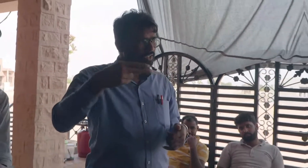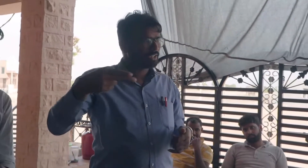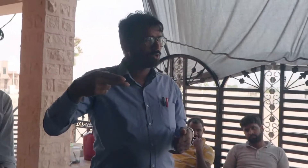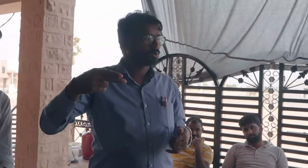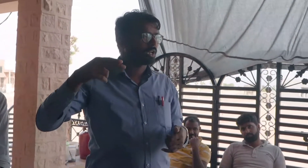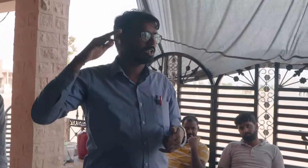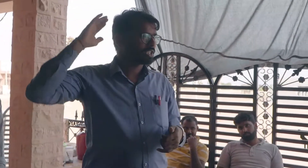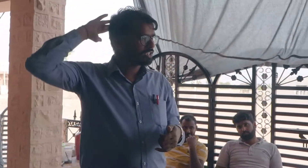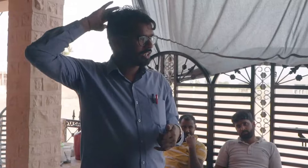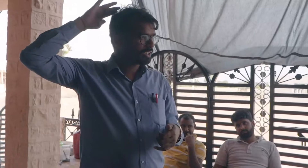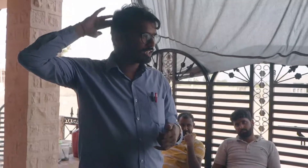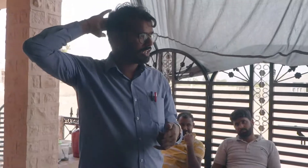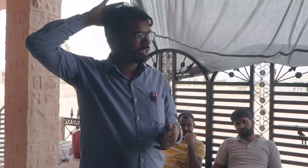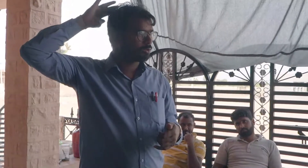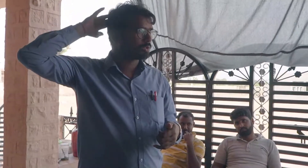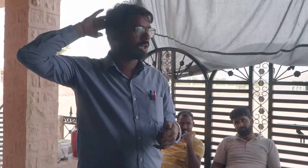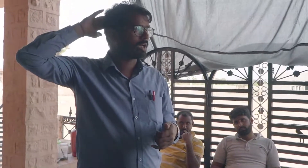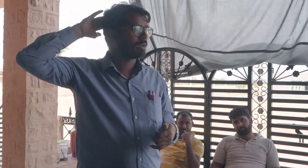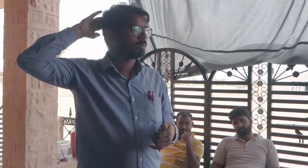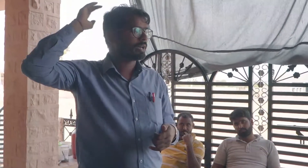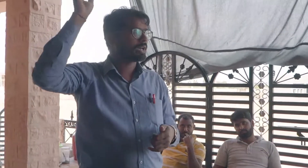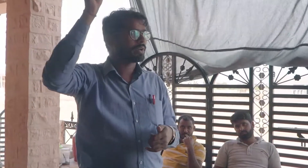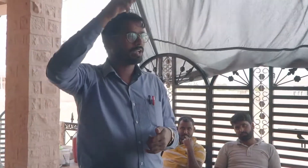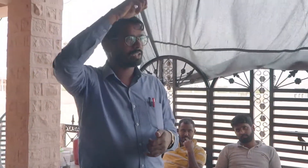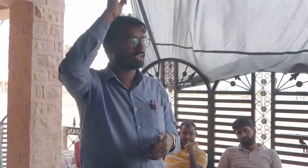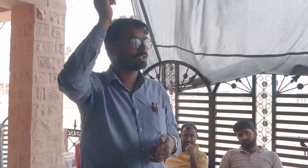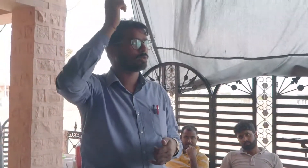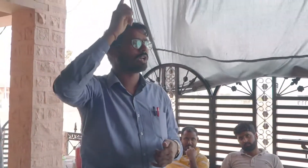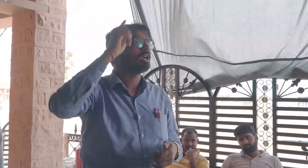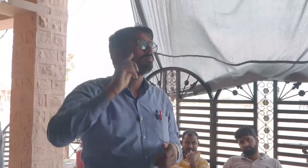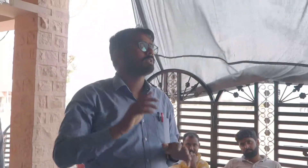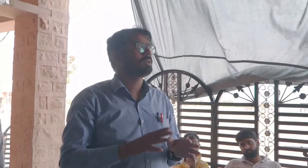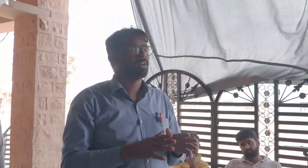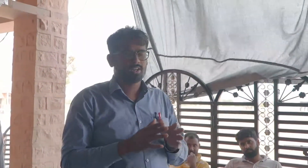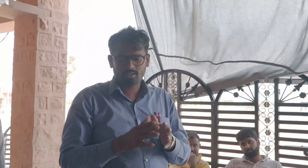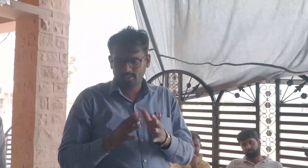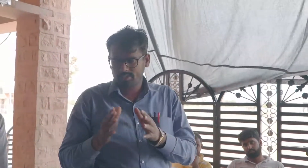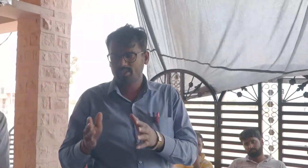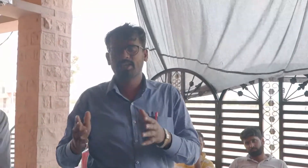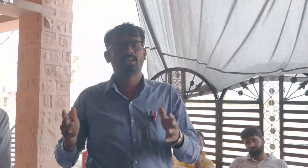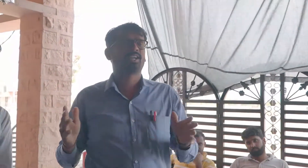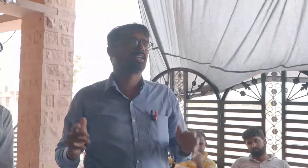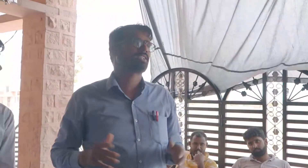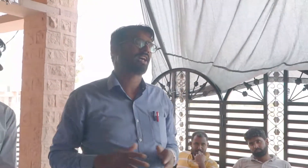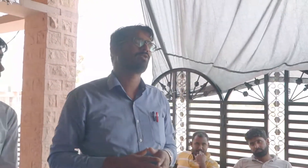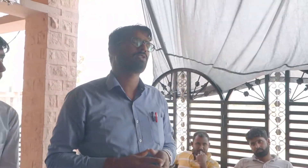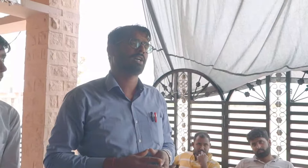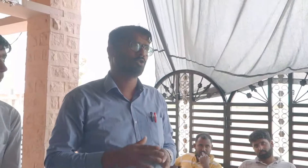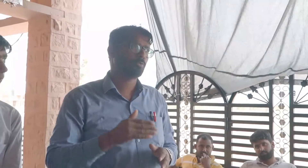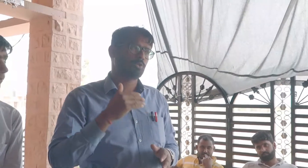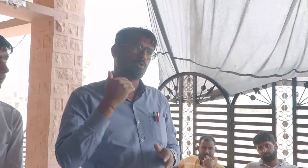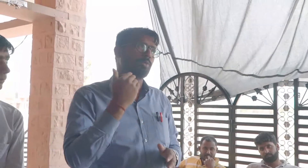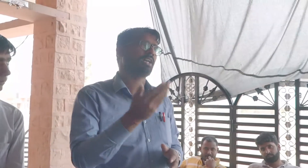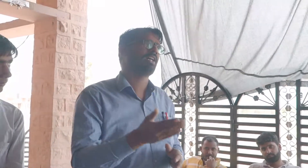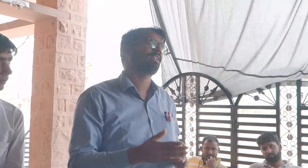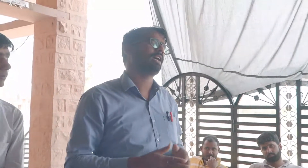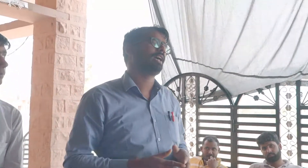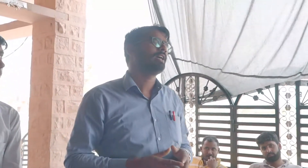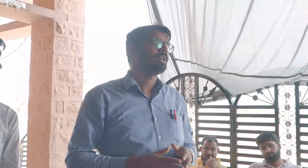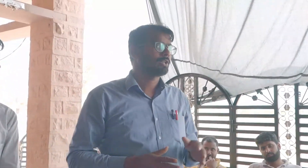साइन ये होता है, संस्कृत का साइन ये होता है, पर्यावरण का साइन ये होता है। मतलब हर चीज़ का एक अलग अलग साइन होता है कि जो बच्चों को बताया जाता है कि